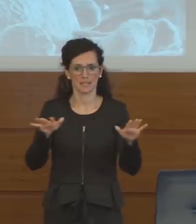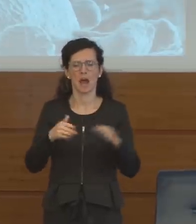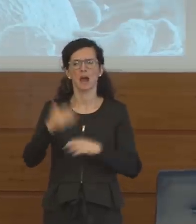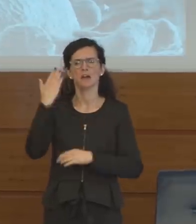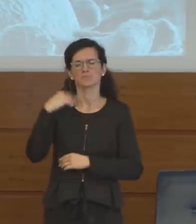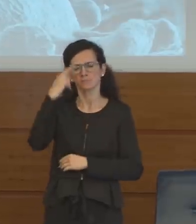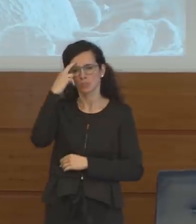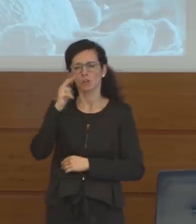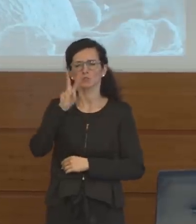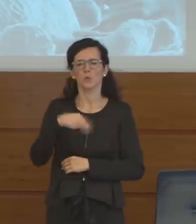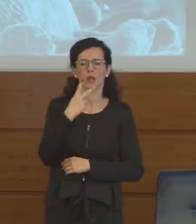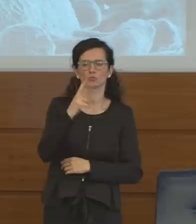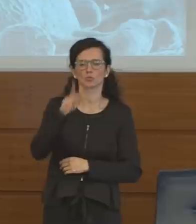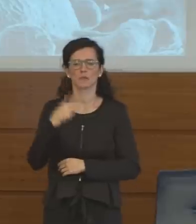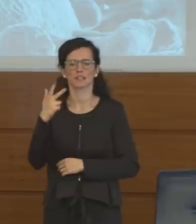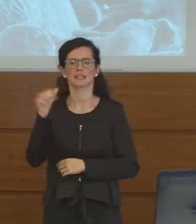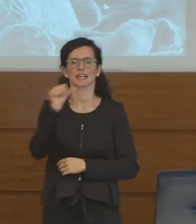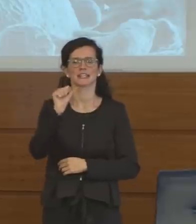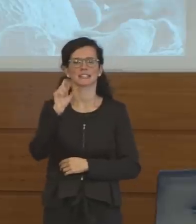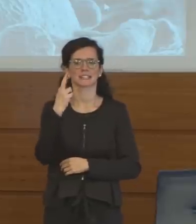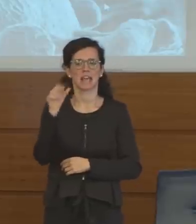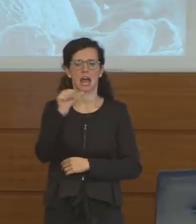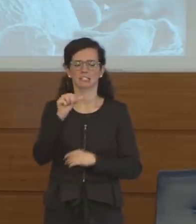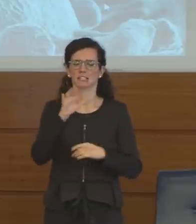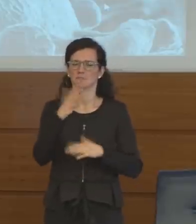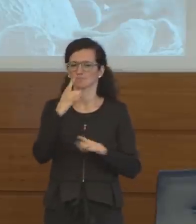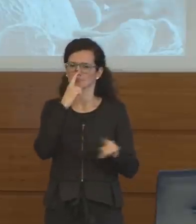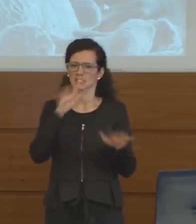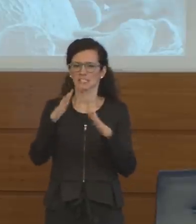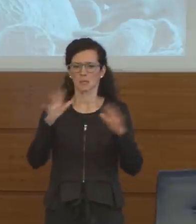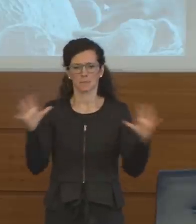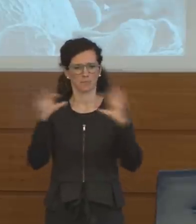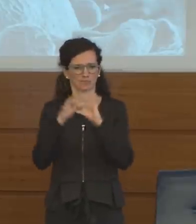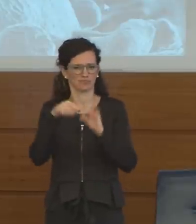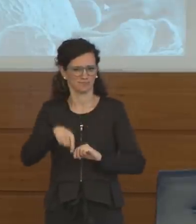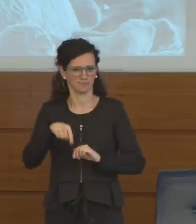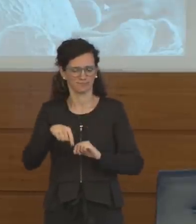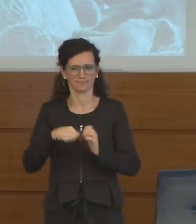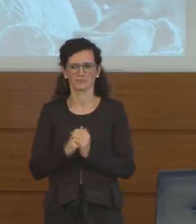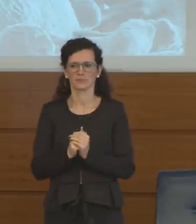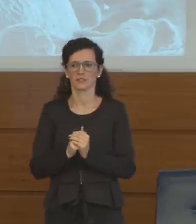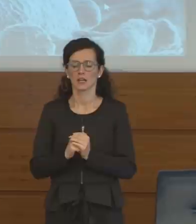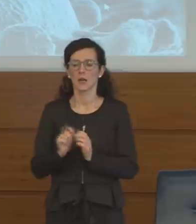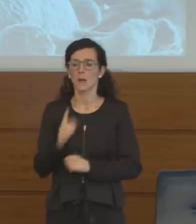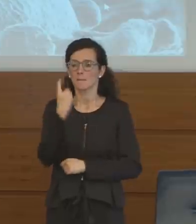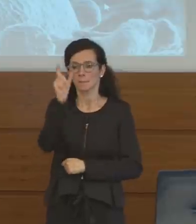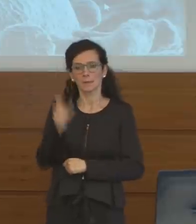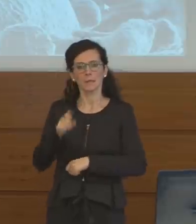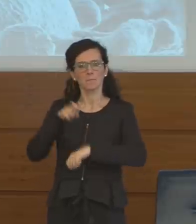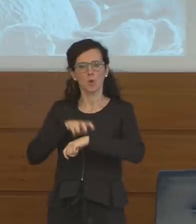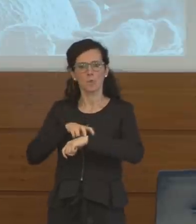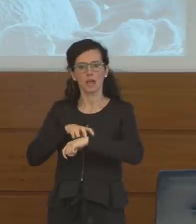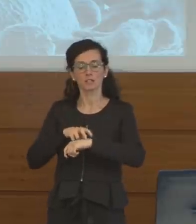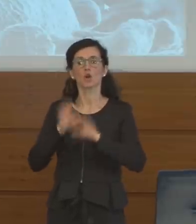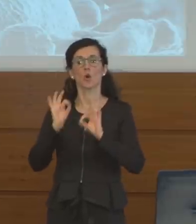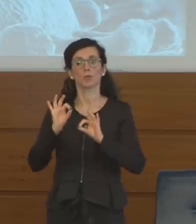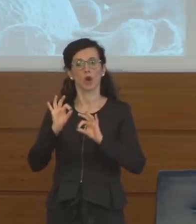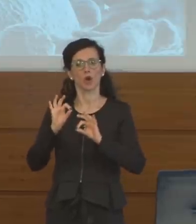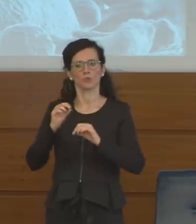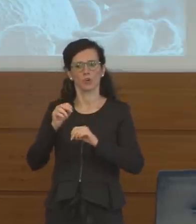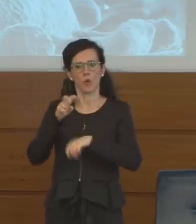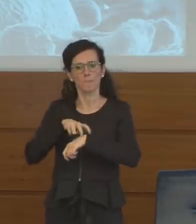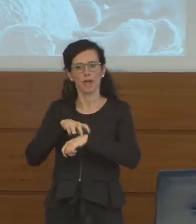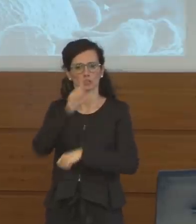nel 2002-2003, che è molto riconducibile a questa. Ha l'analogia anche sul fatto che il primo medico che l'ha segnalato, in quel caso era un nostro